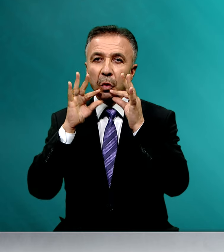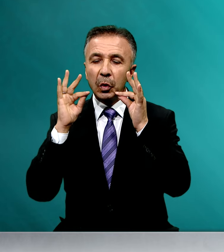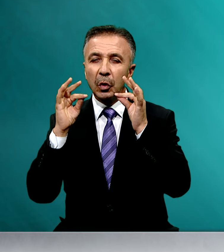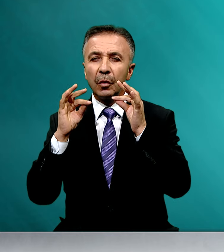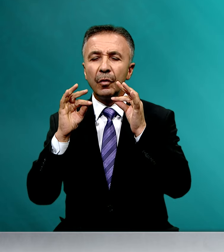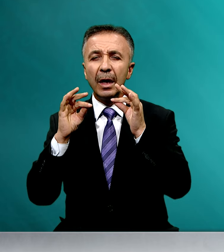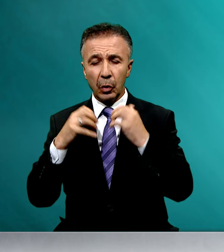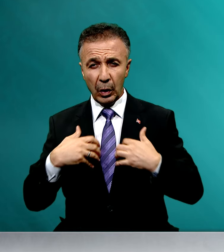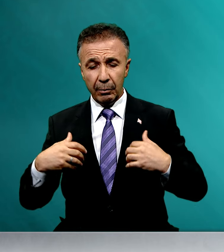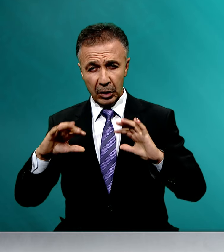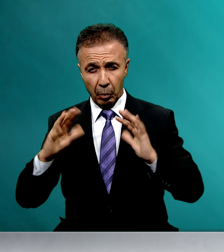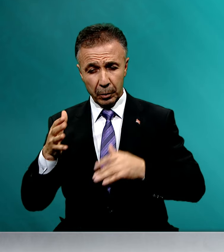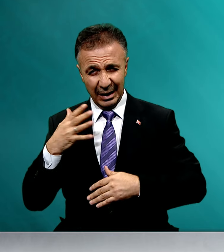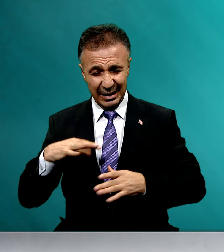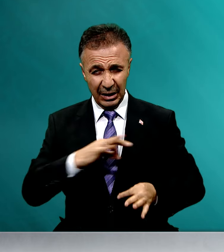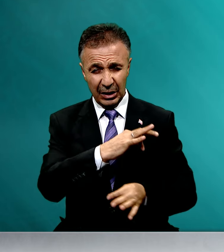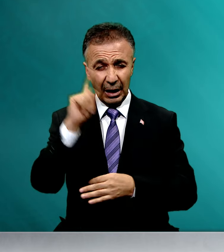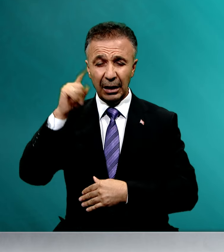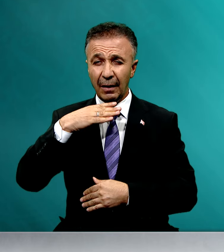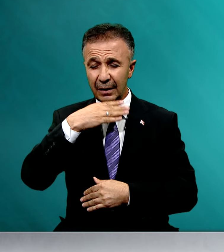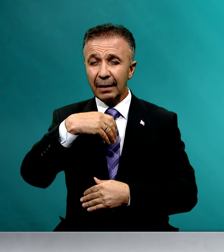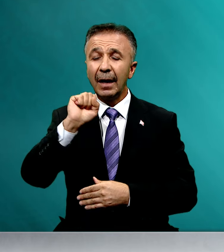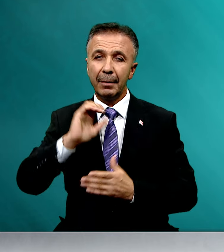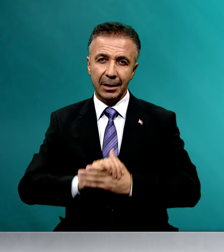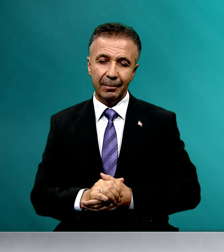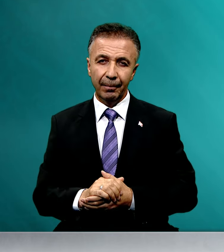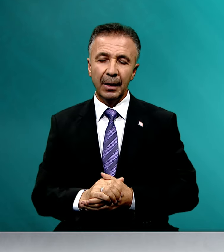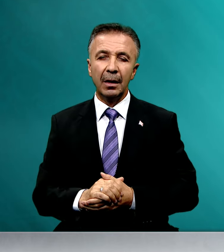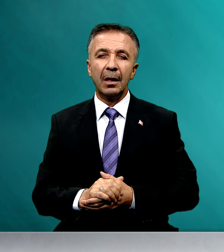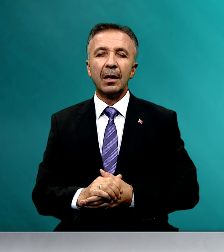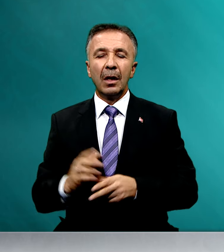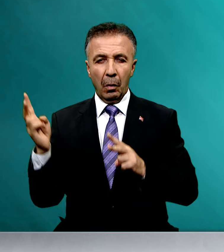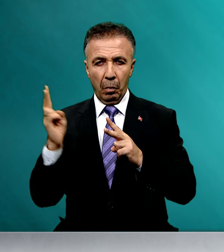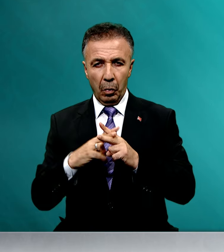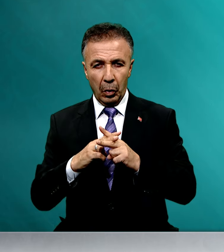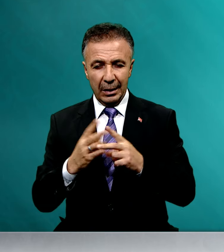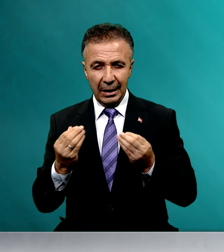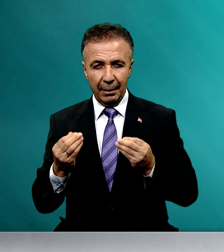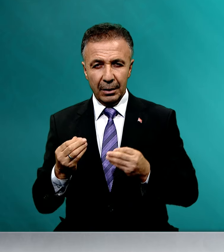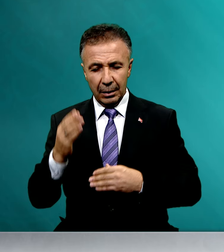güvenimize kastedenlere fırsat vermesin. Güvenlik güçlerimizi